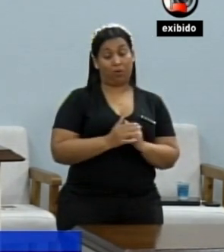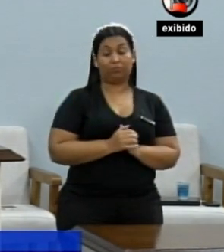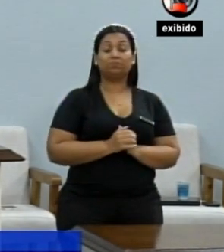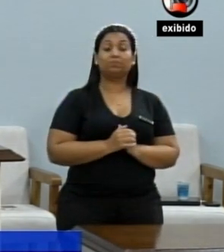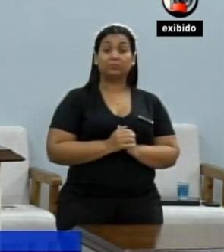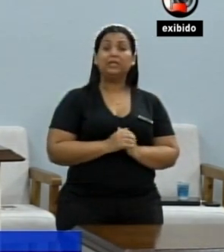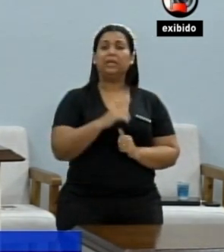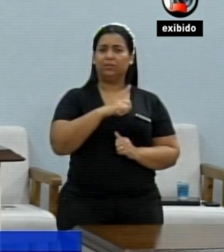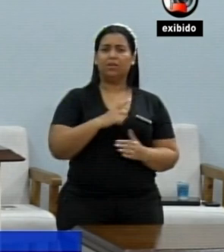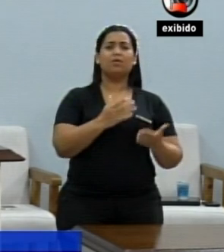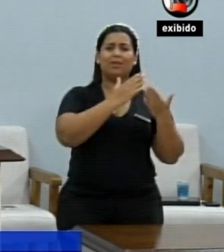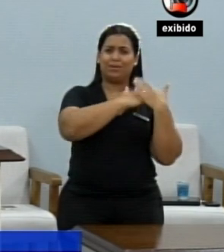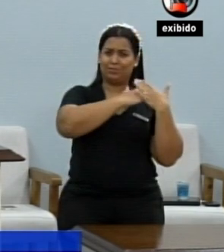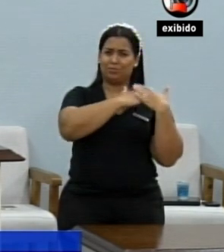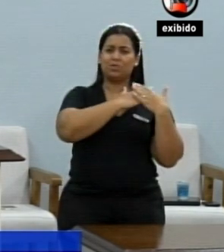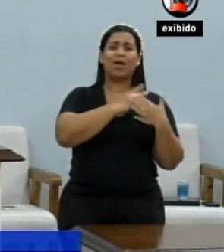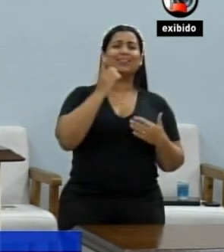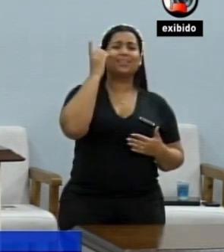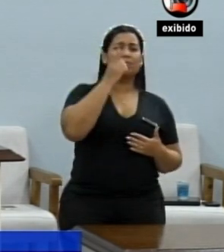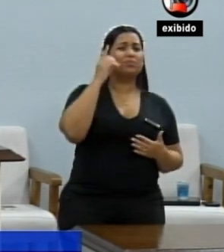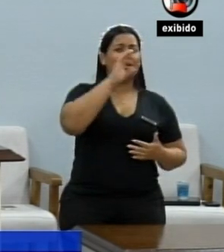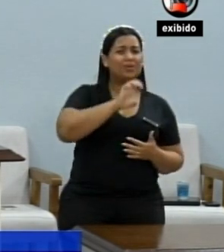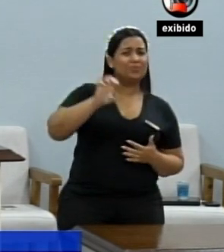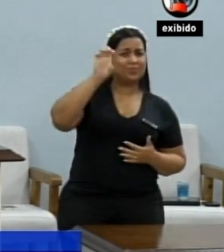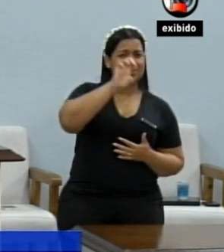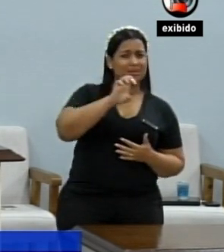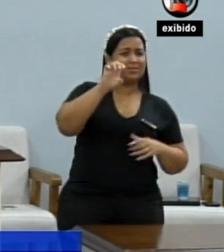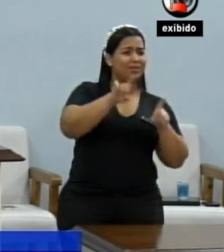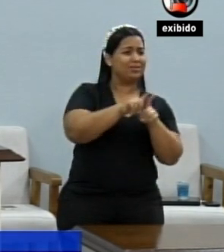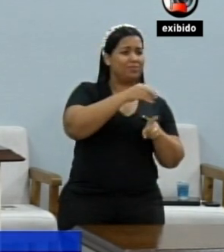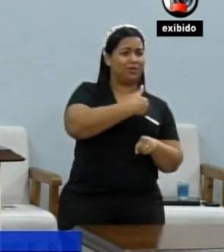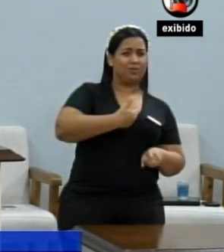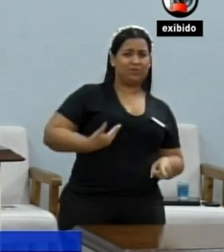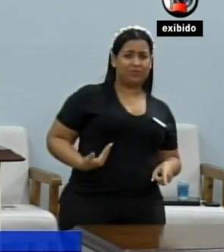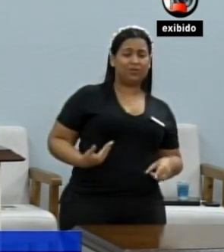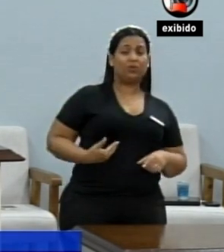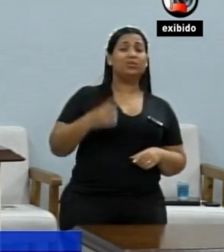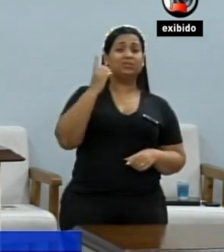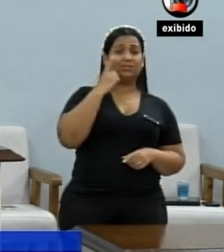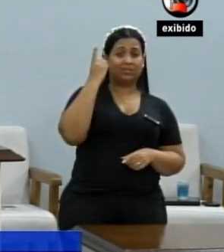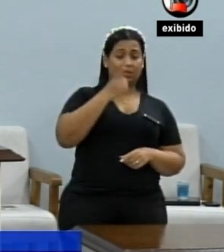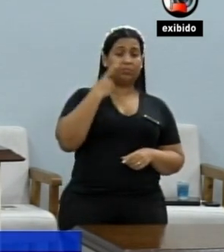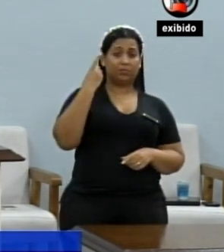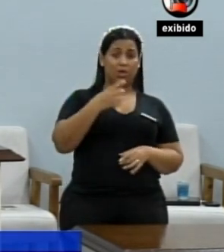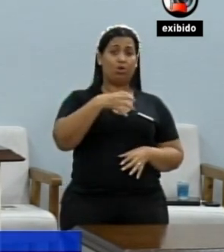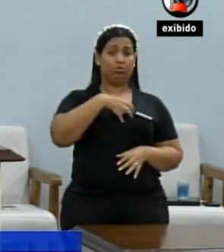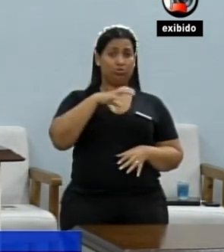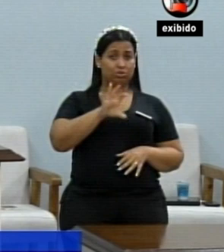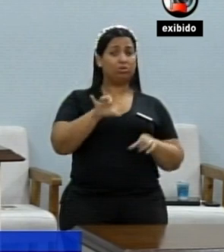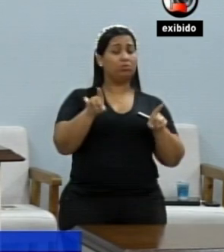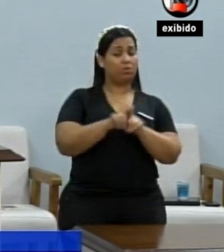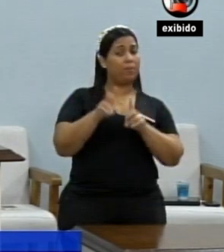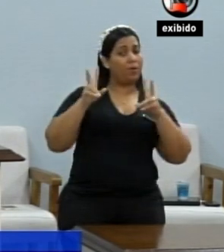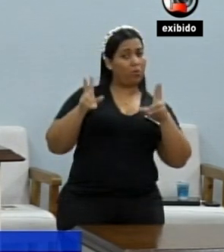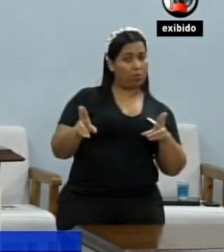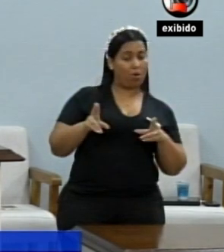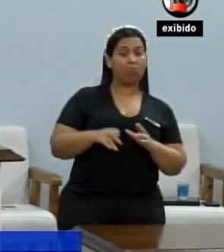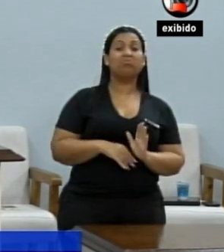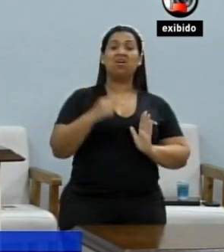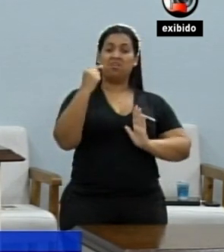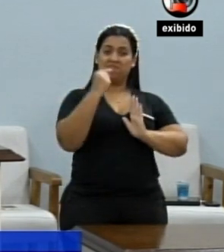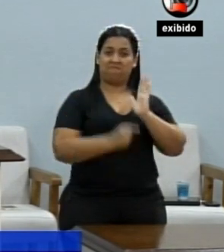Tem responsabilidade os deputados estaduais, governadores e secretários de forma bem parecida, vetando